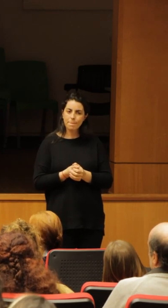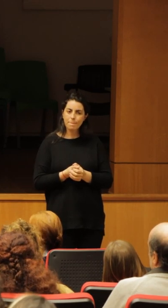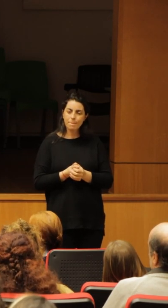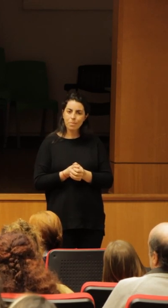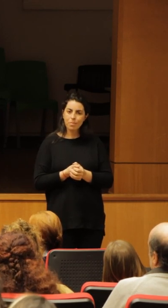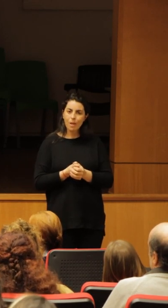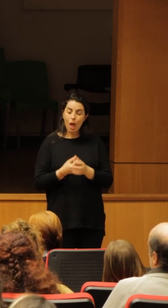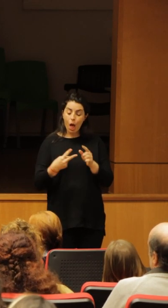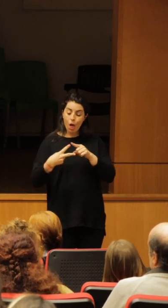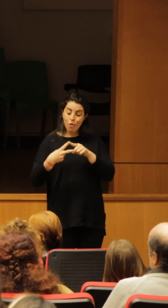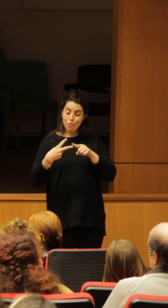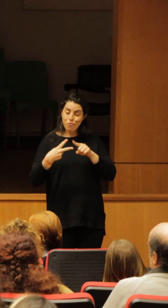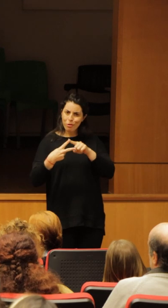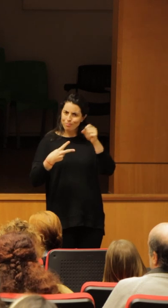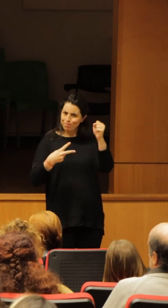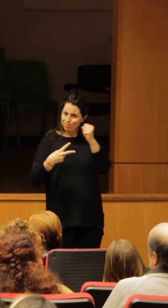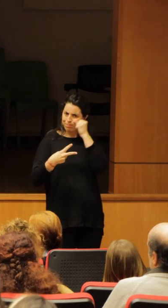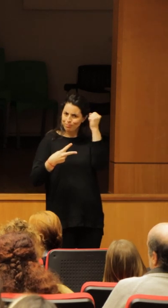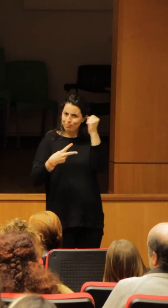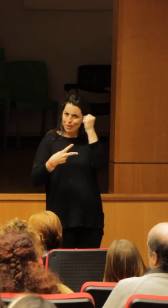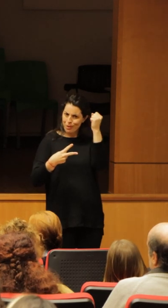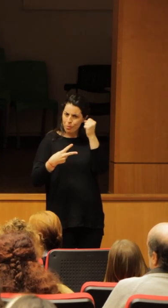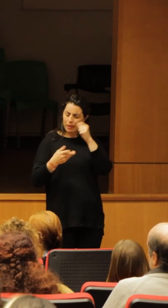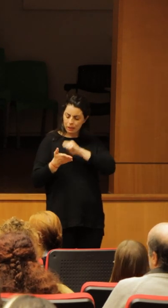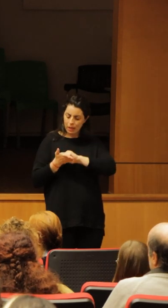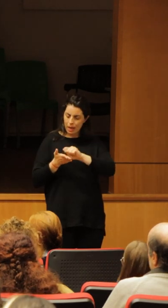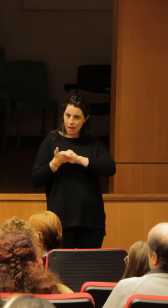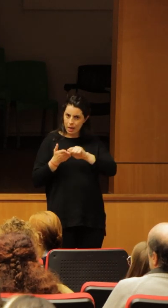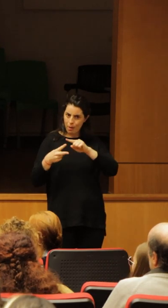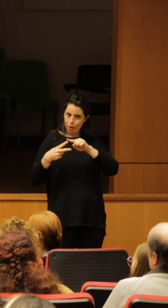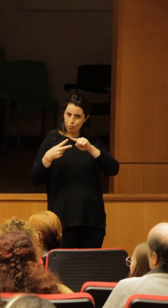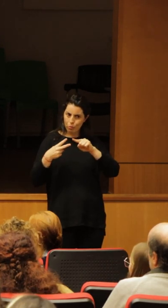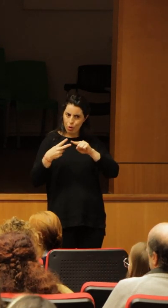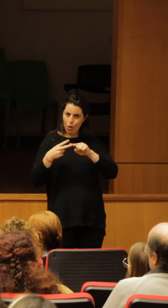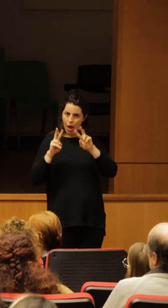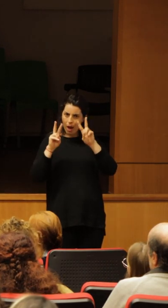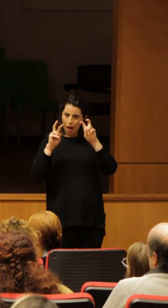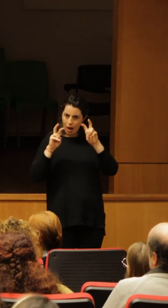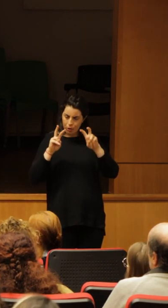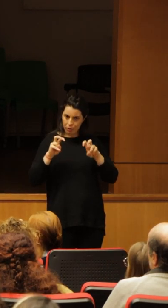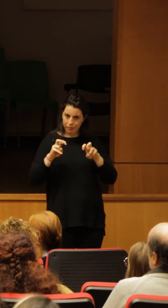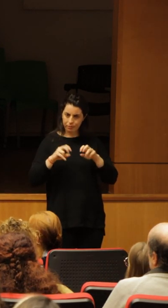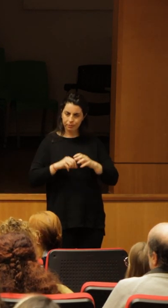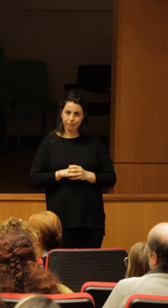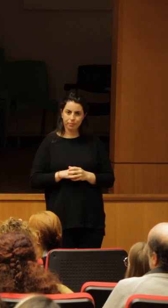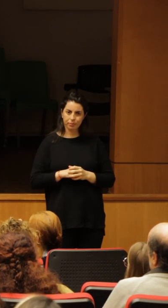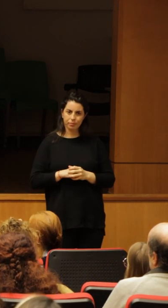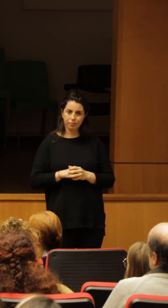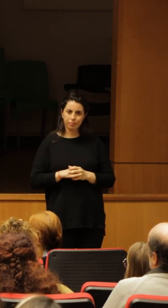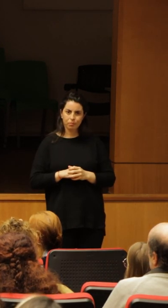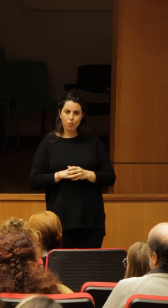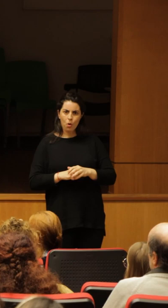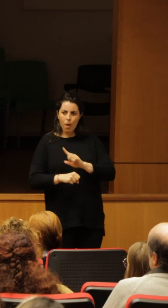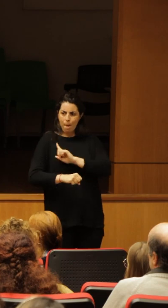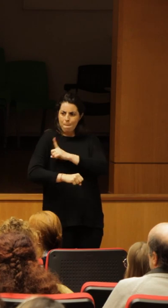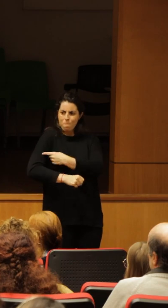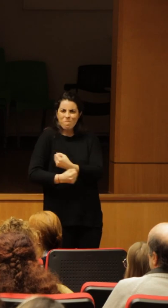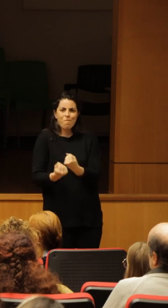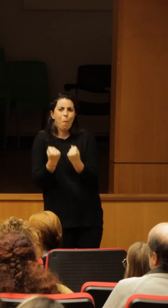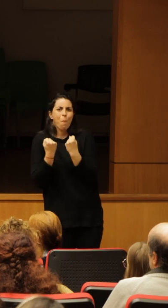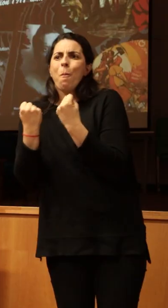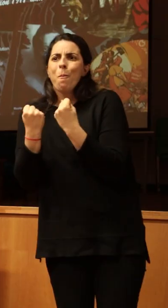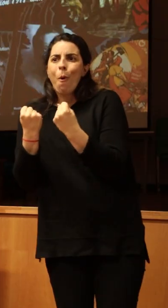power. Dos asuntos fundamentales en este artículo que él escribió son la intoxicación con el poder no es nunca